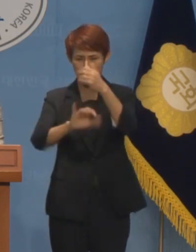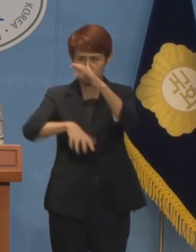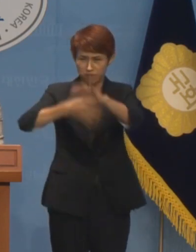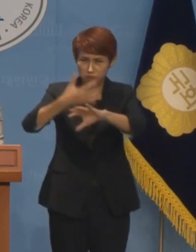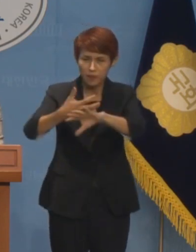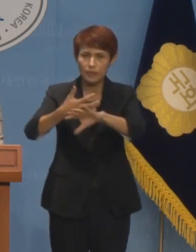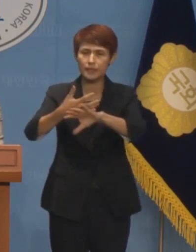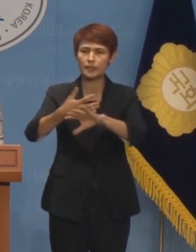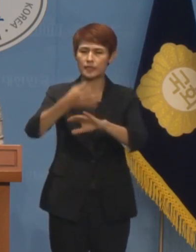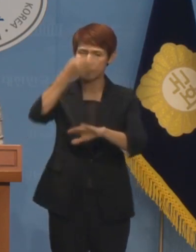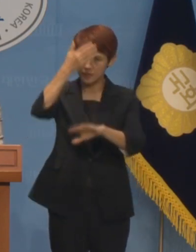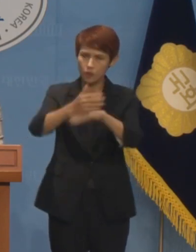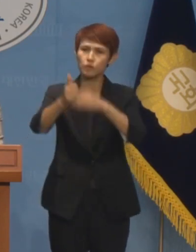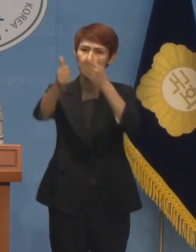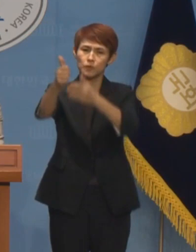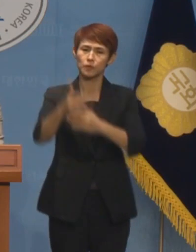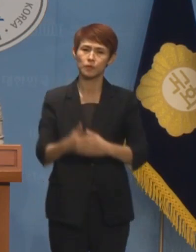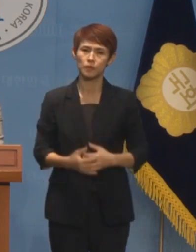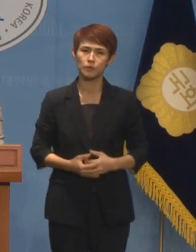대해 사죄하십시오.